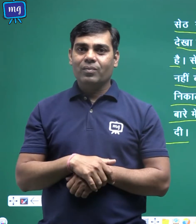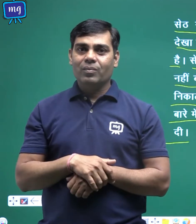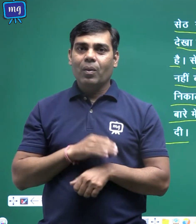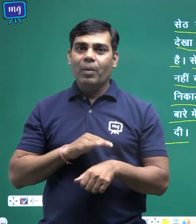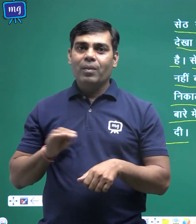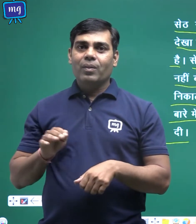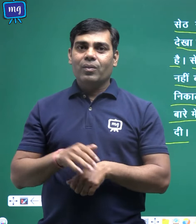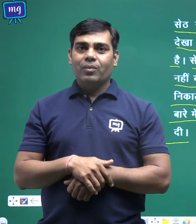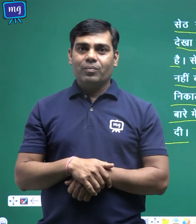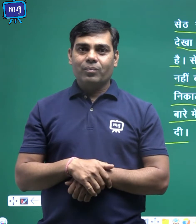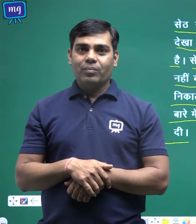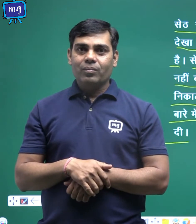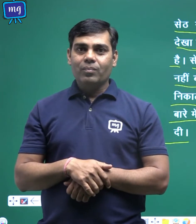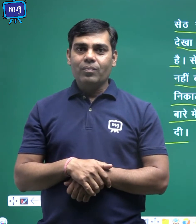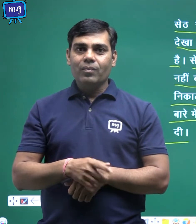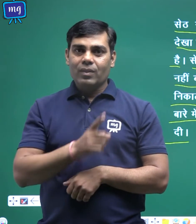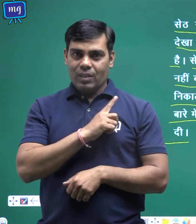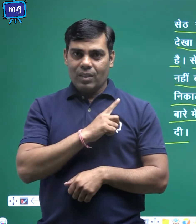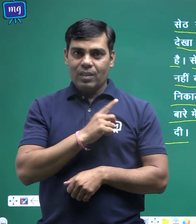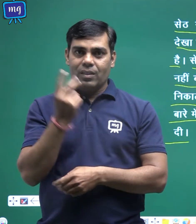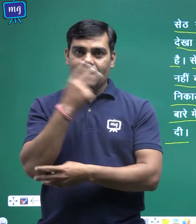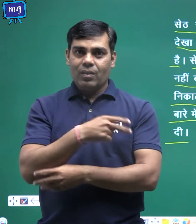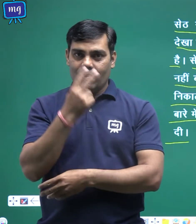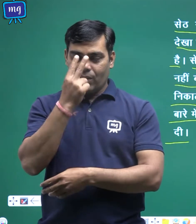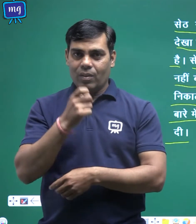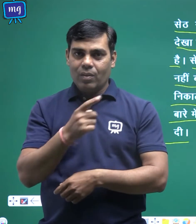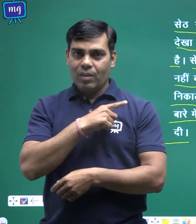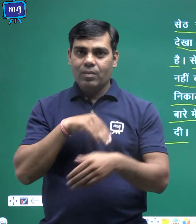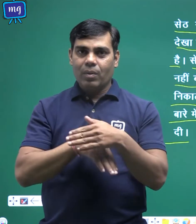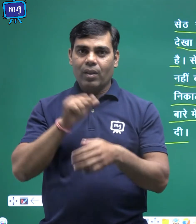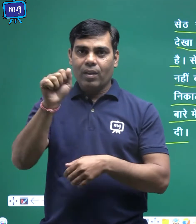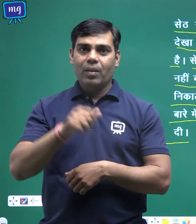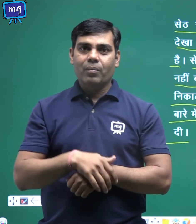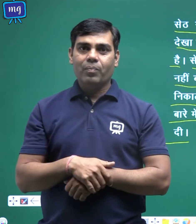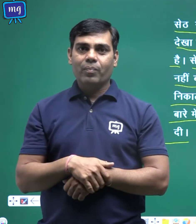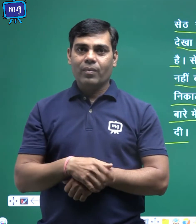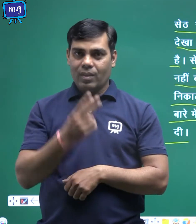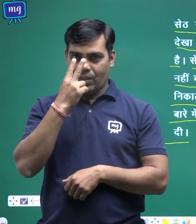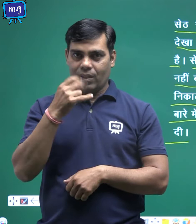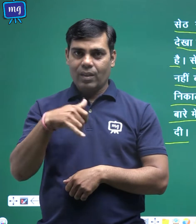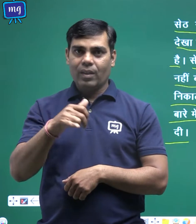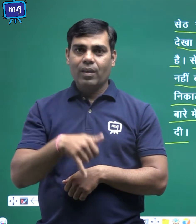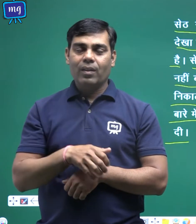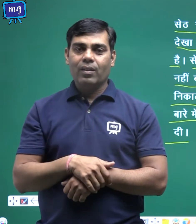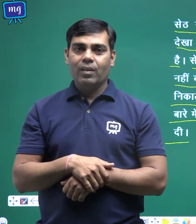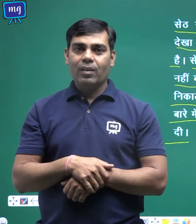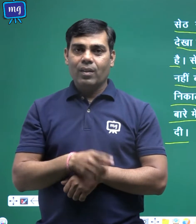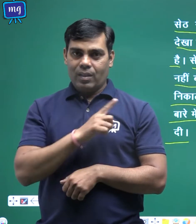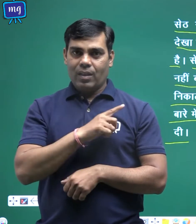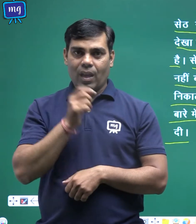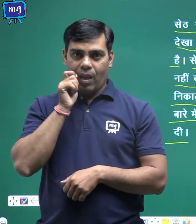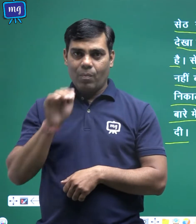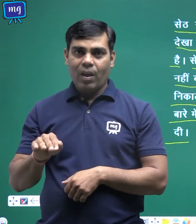प्यारे बच्चों, इस चित्र को देखो। इसमें आप देख रहे हैं कि ये